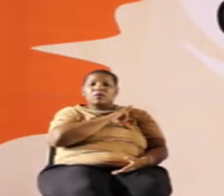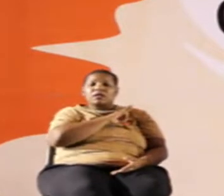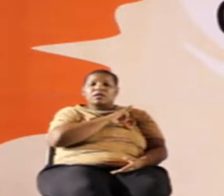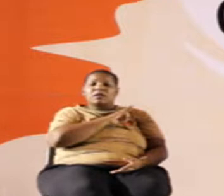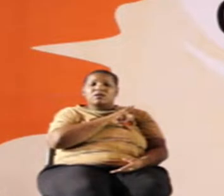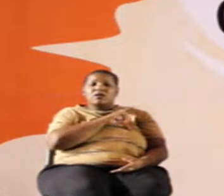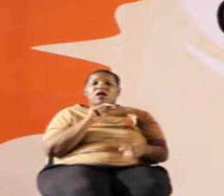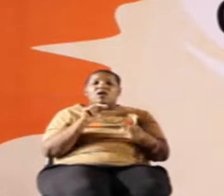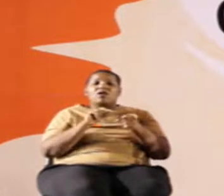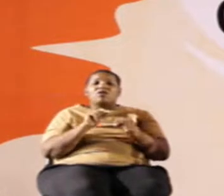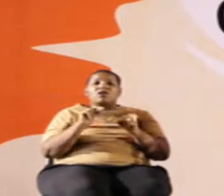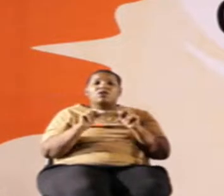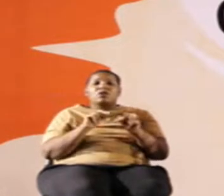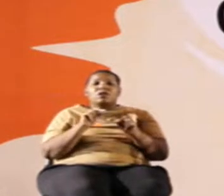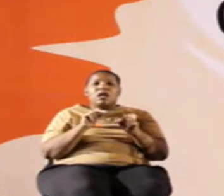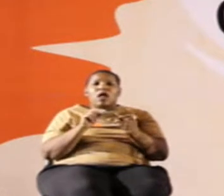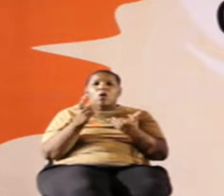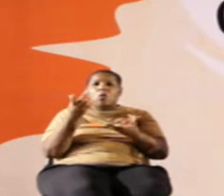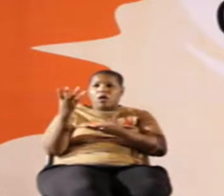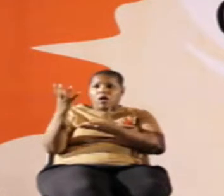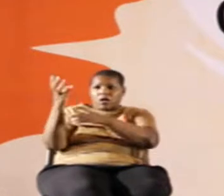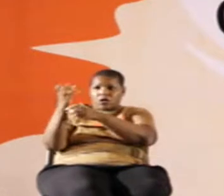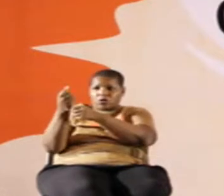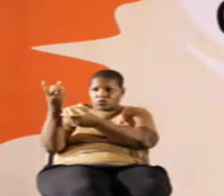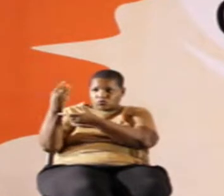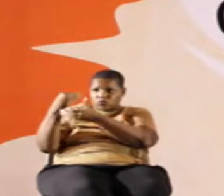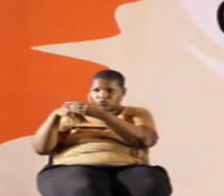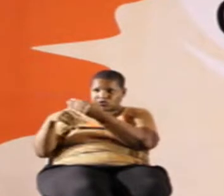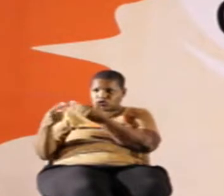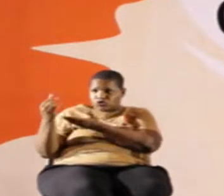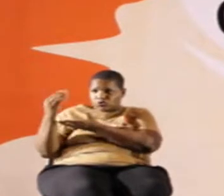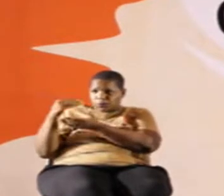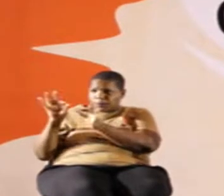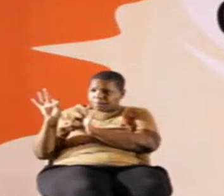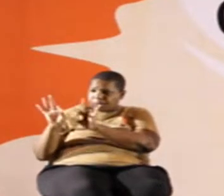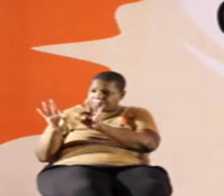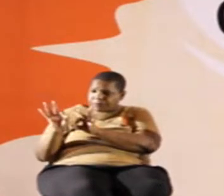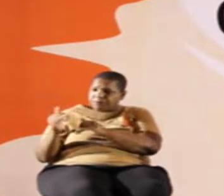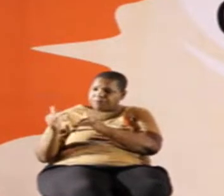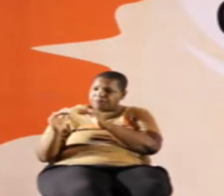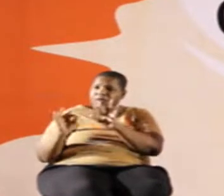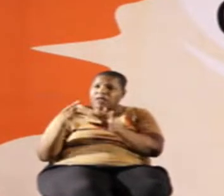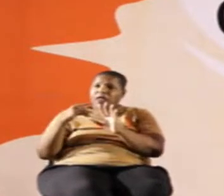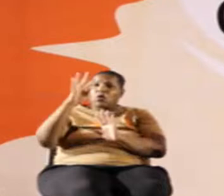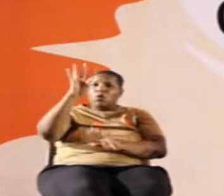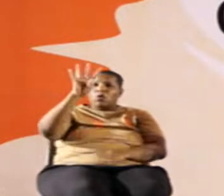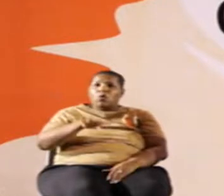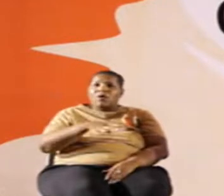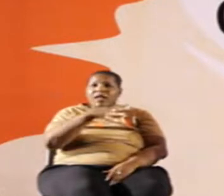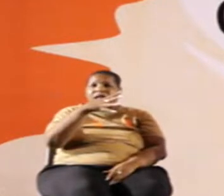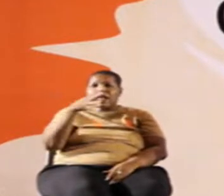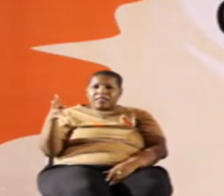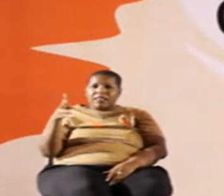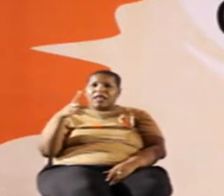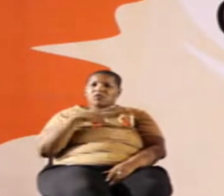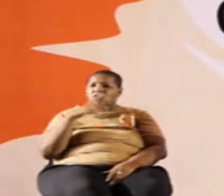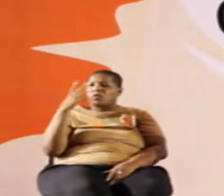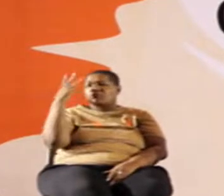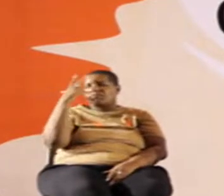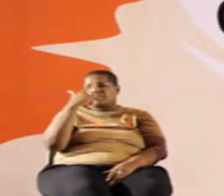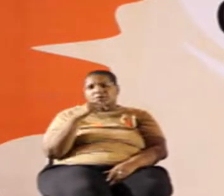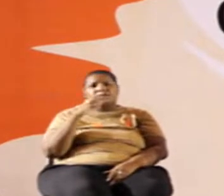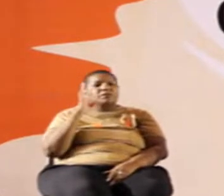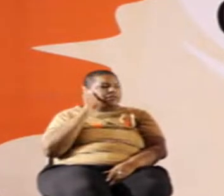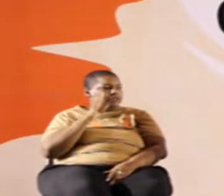fez uma vaquinha coletiva e elaborou, organizou um calendário que ficou muito bacana e que,